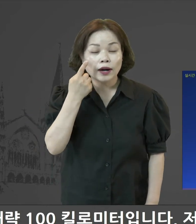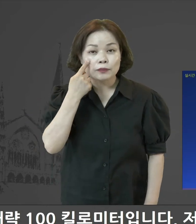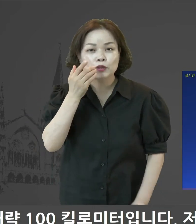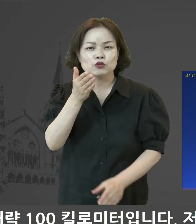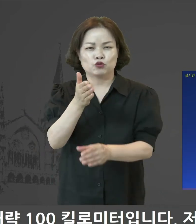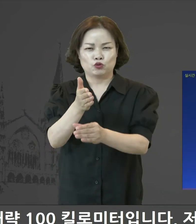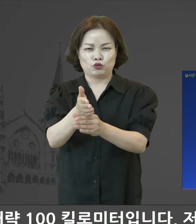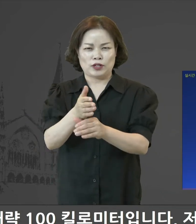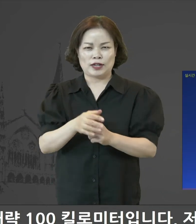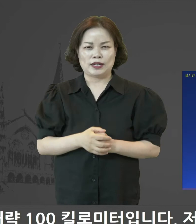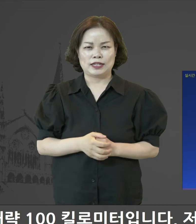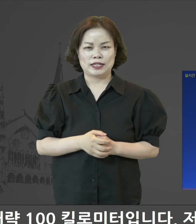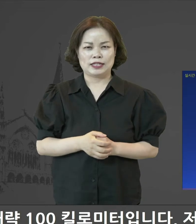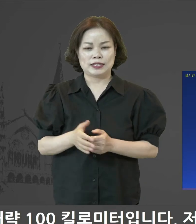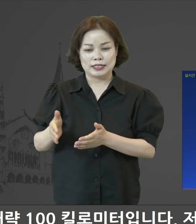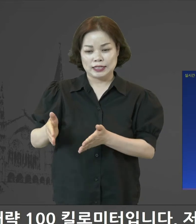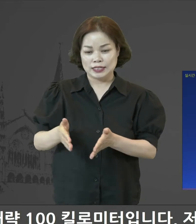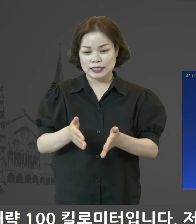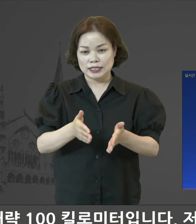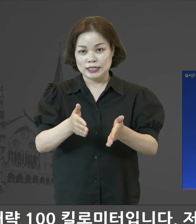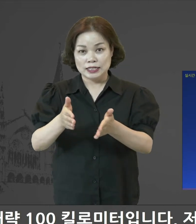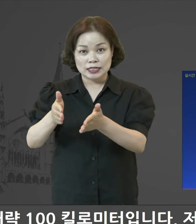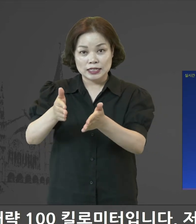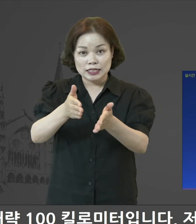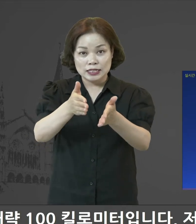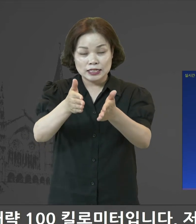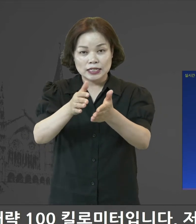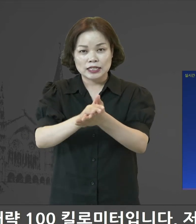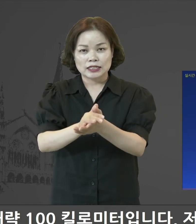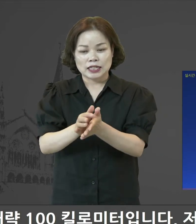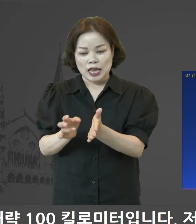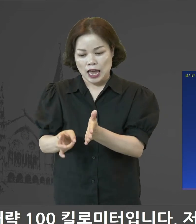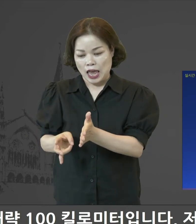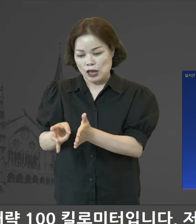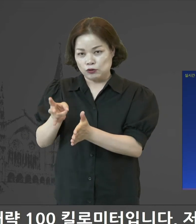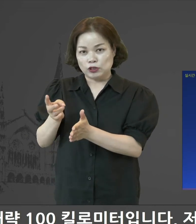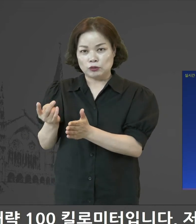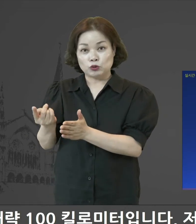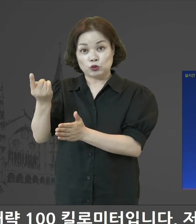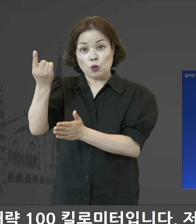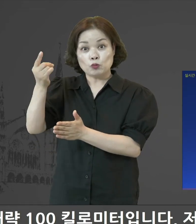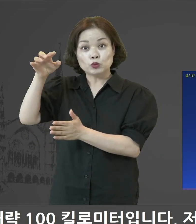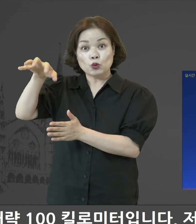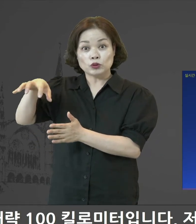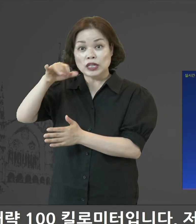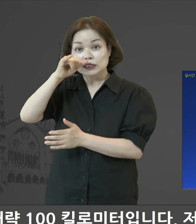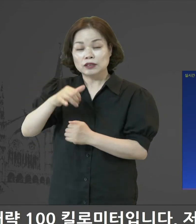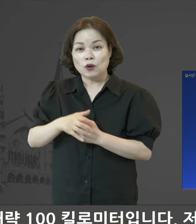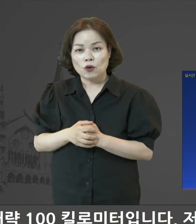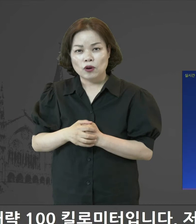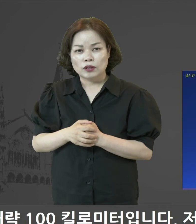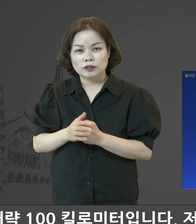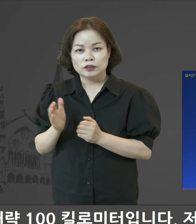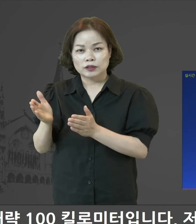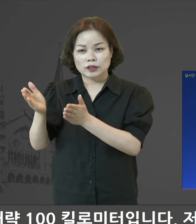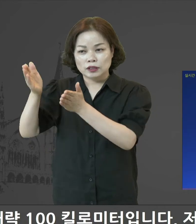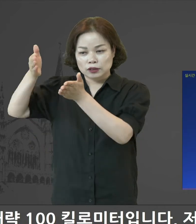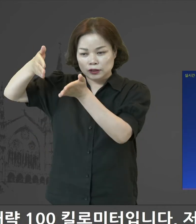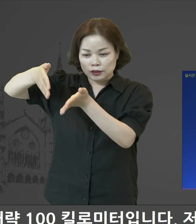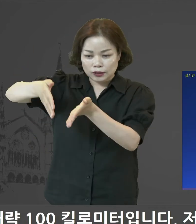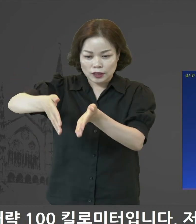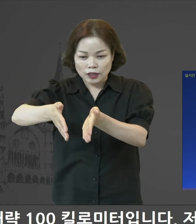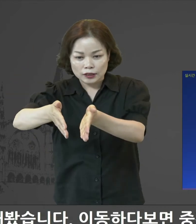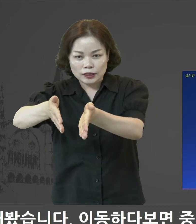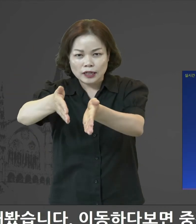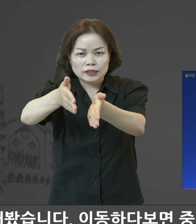중간에 길이 이렇게 좀 전환되는 게, 예루살렘이 조금 높은 곳에 있거든요. 이 높은 곳에 있다가 이제 완만한 경사로